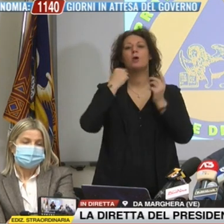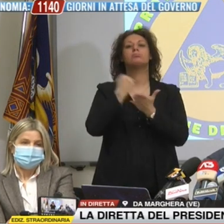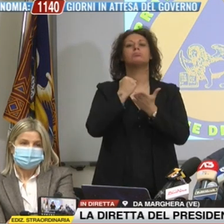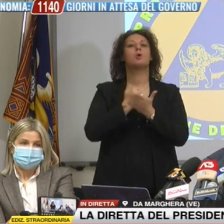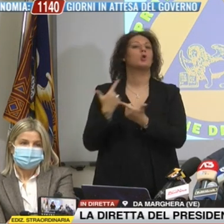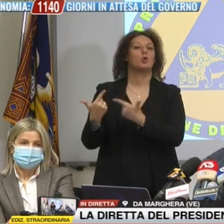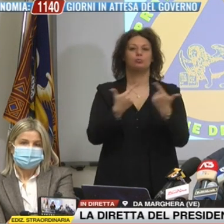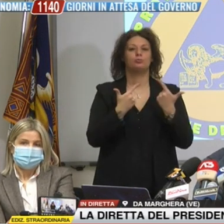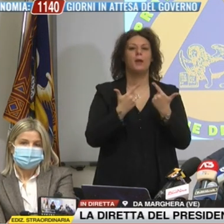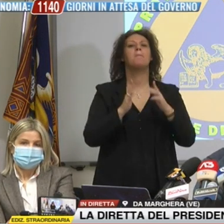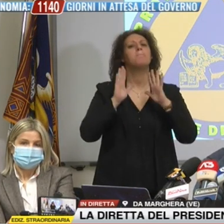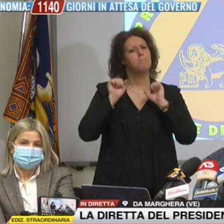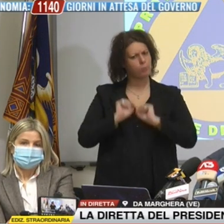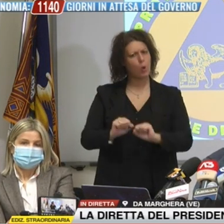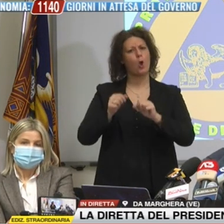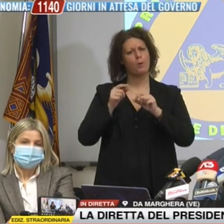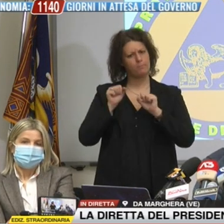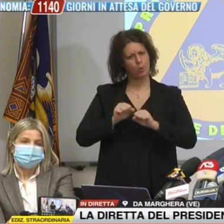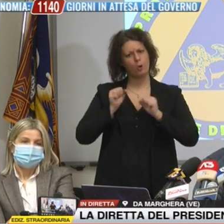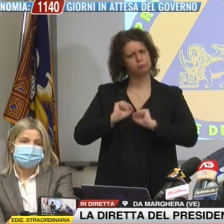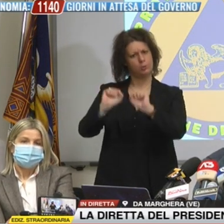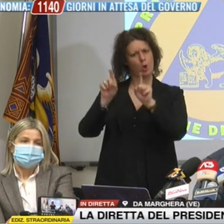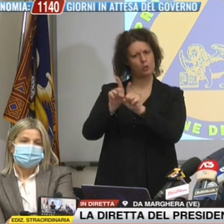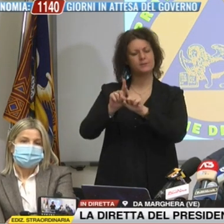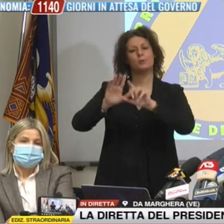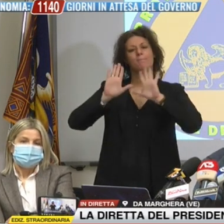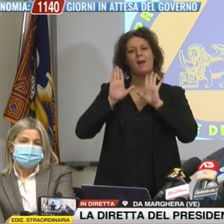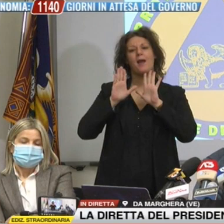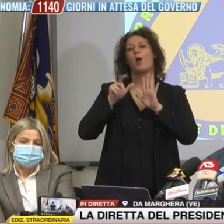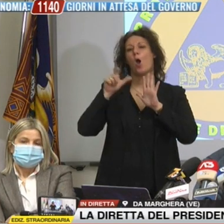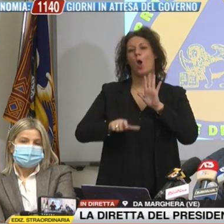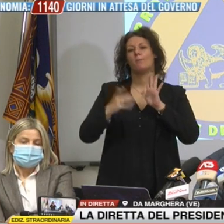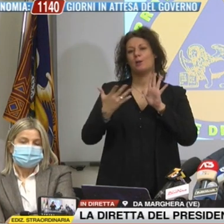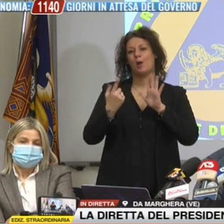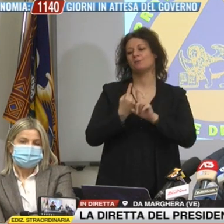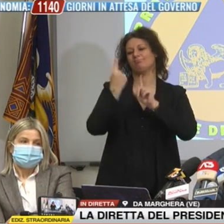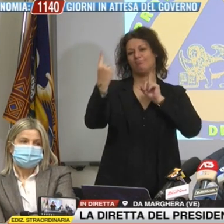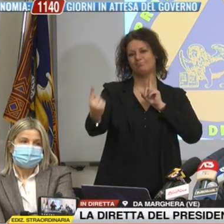di prevenire la trasmissione. Grazie. Nicolussi, Pereriva, Salmaso, Fois.